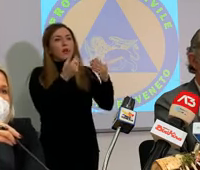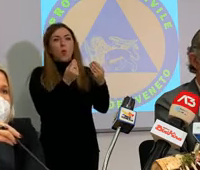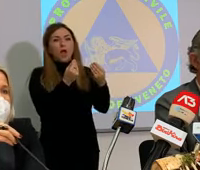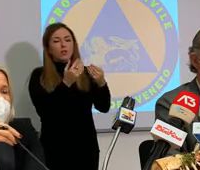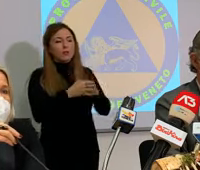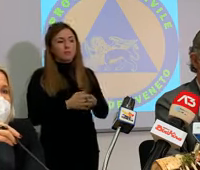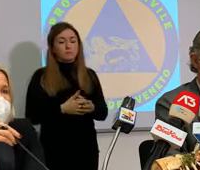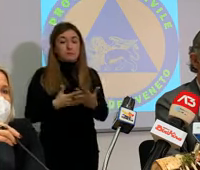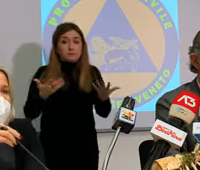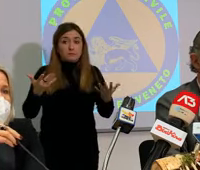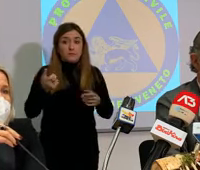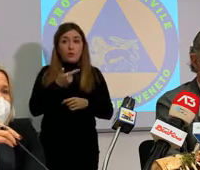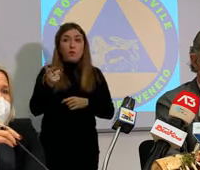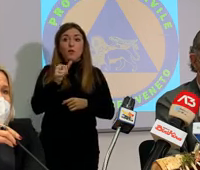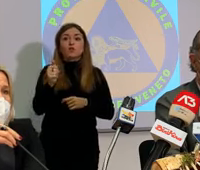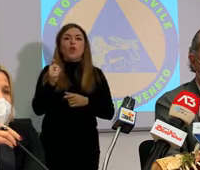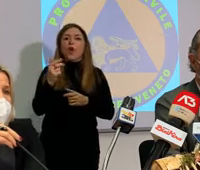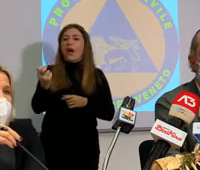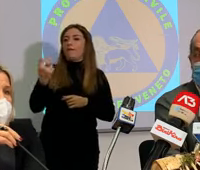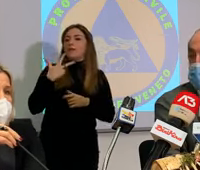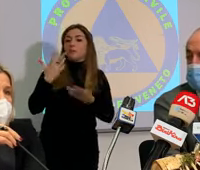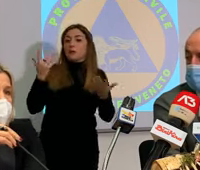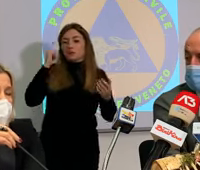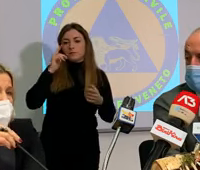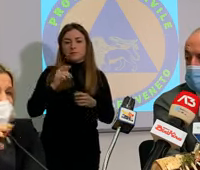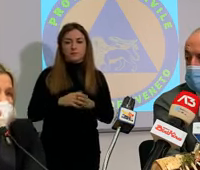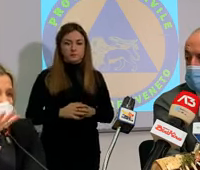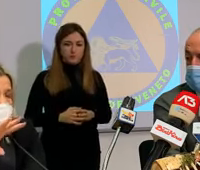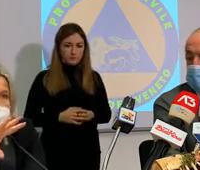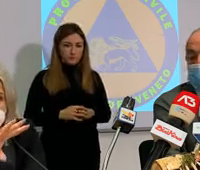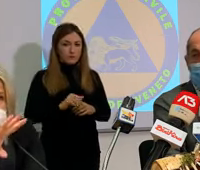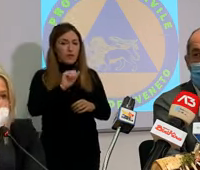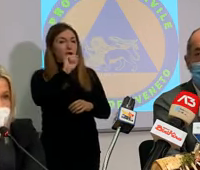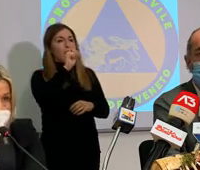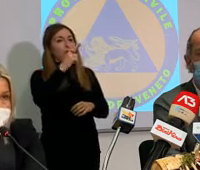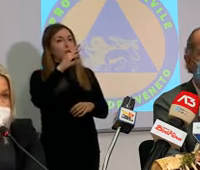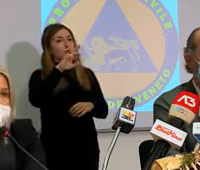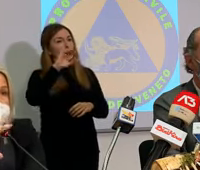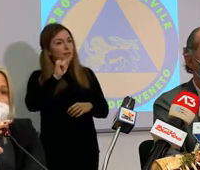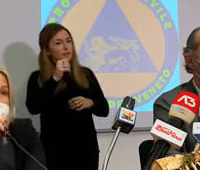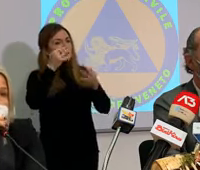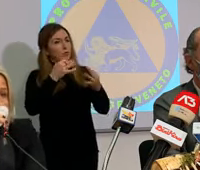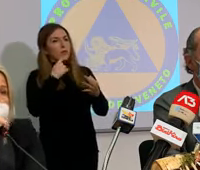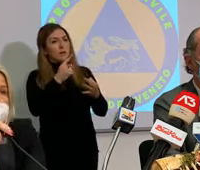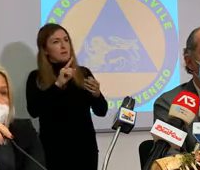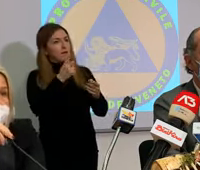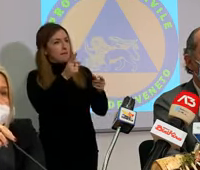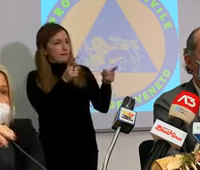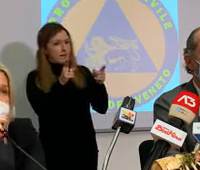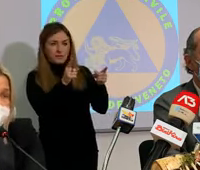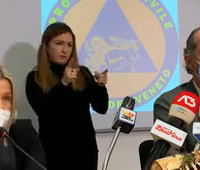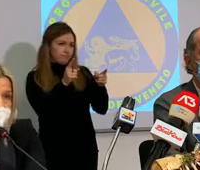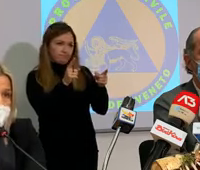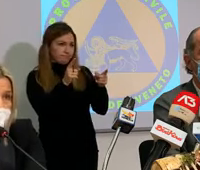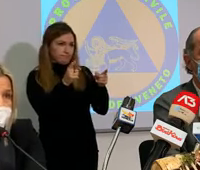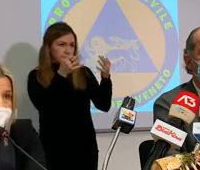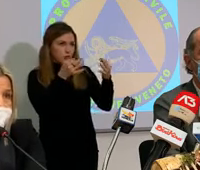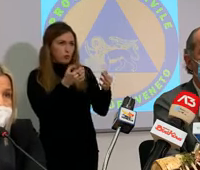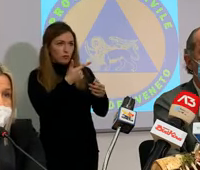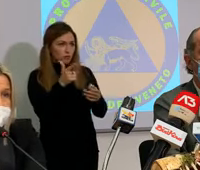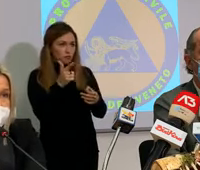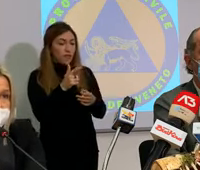ci sono numeri che ci hanno annunciato ma non buono per cui ha detto che nella prima fase proprio non se ne parla potrebbero arrivare se ci